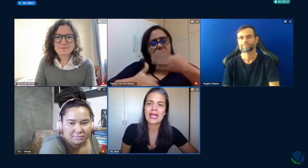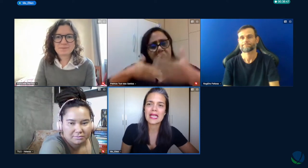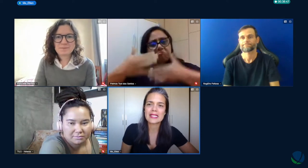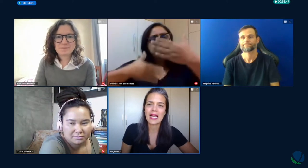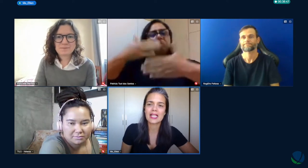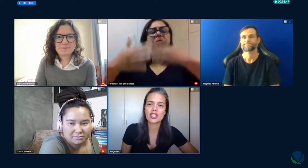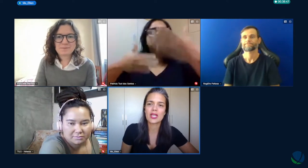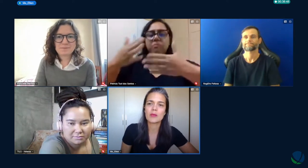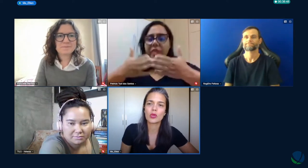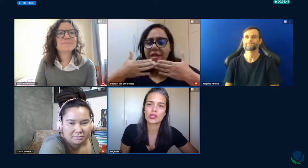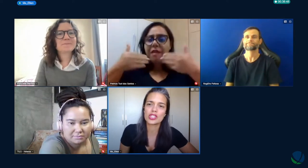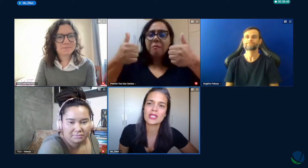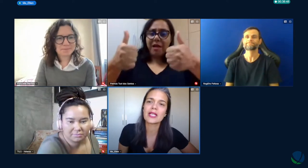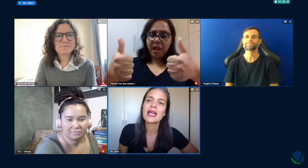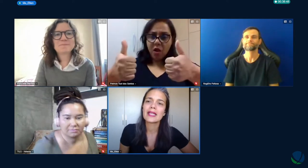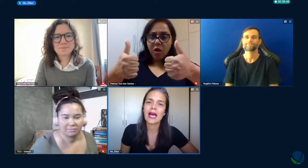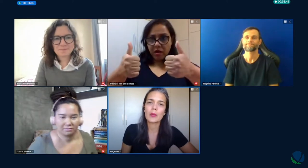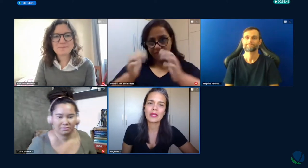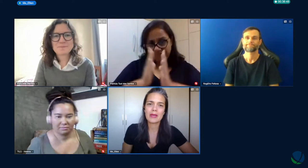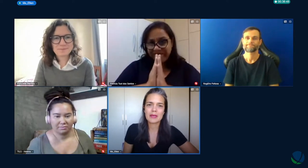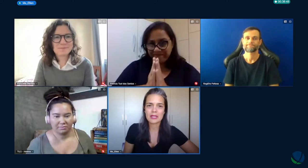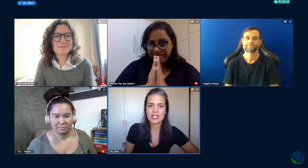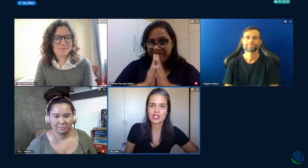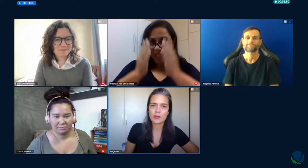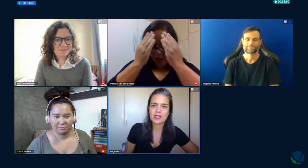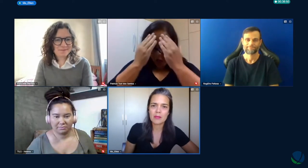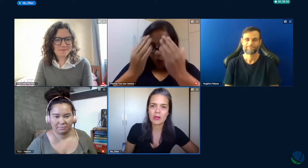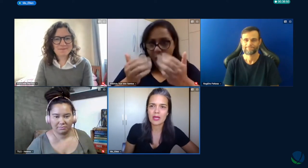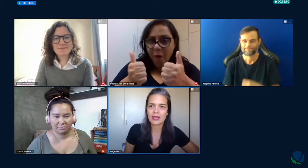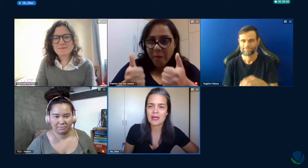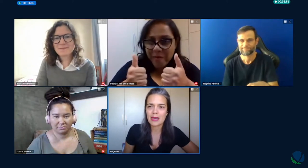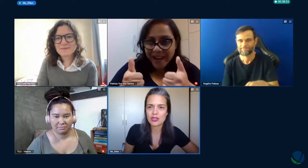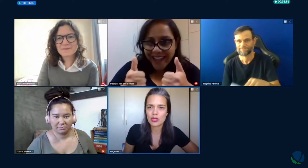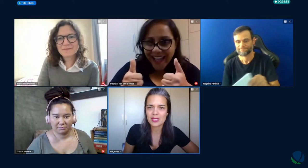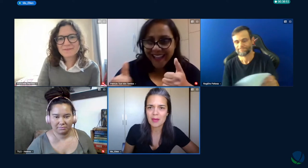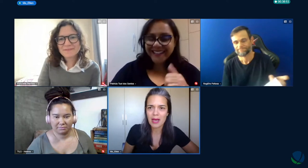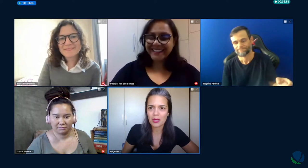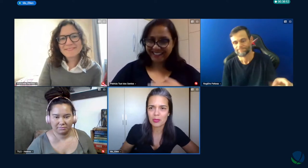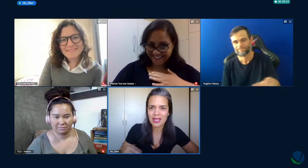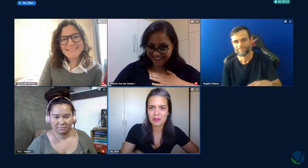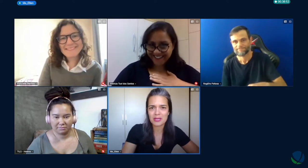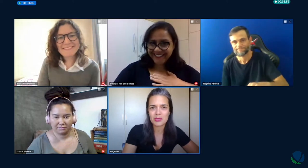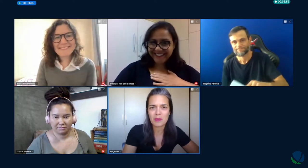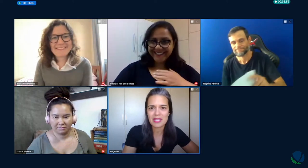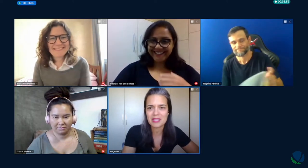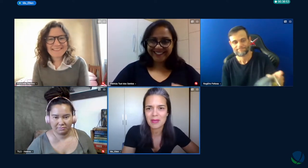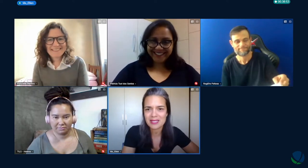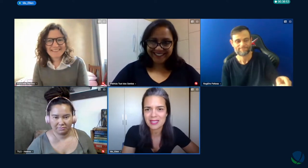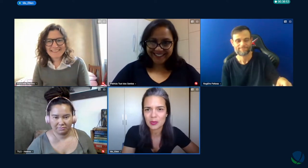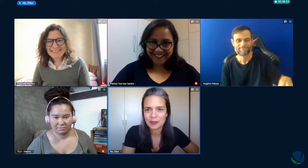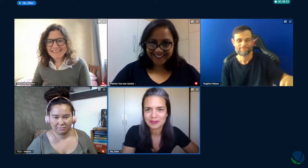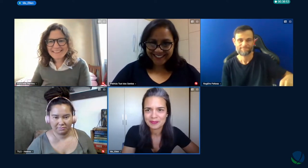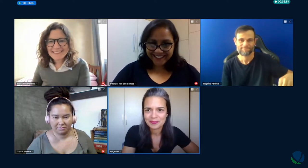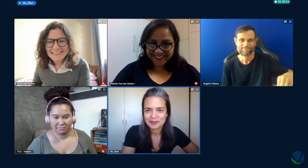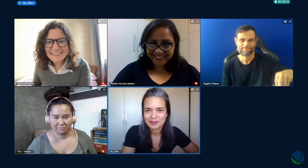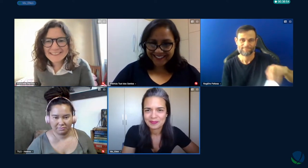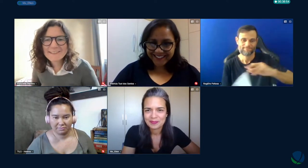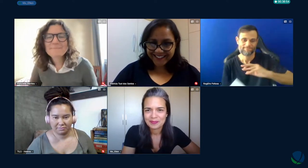ajudar nessa área de terminologia na UNB, para que a gente possa melhorar ainda mais o nosso trabalho. Obrigada pela sua